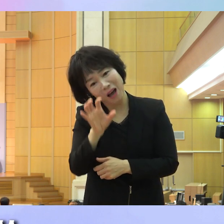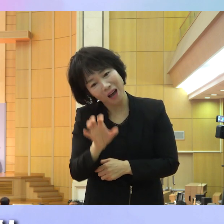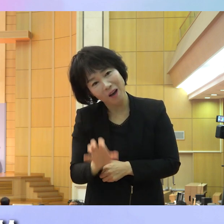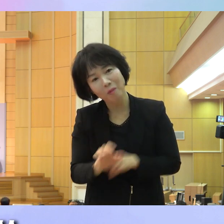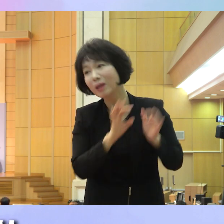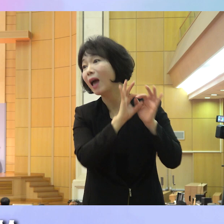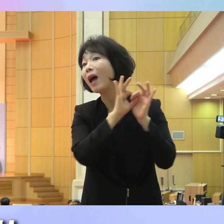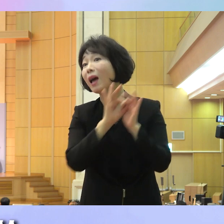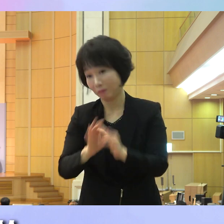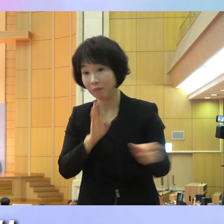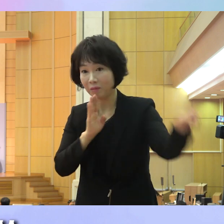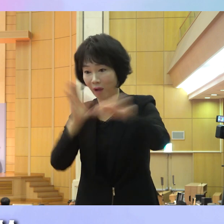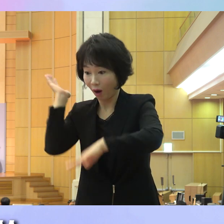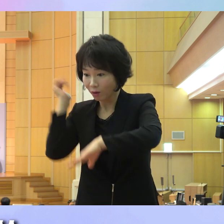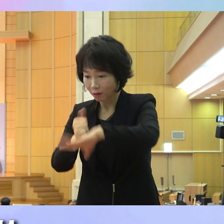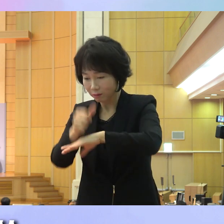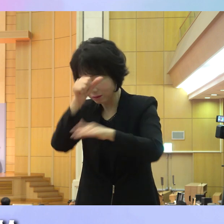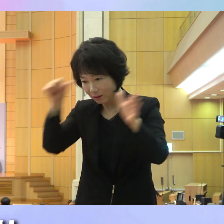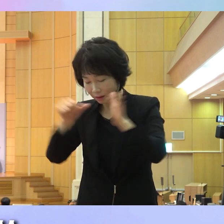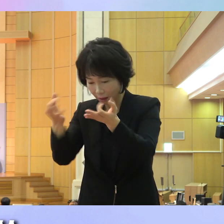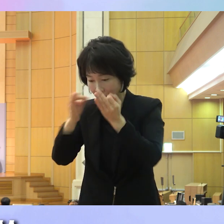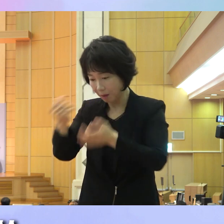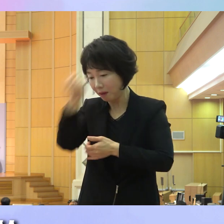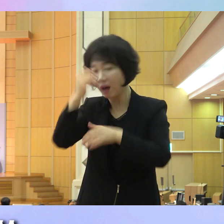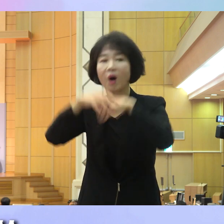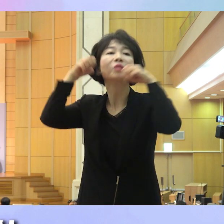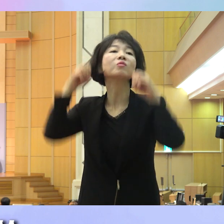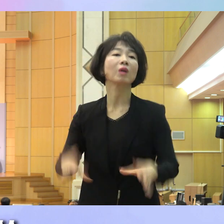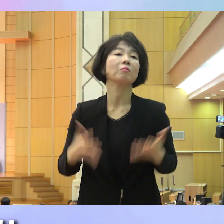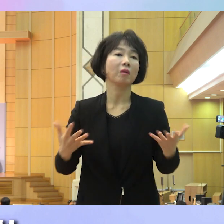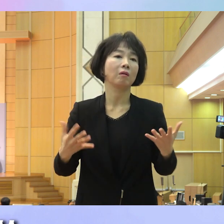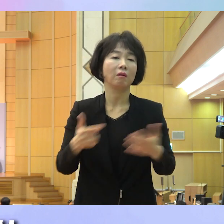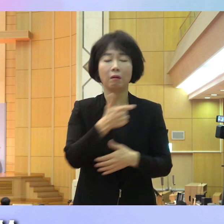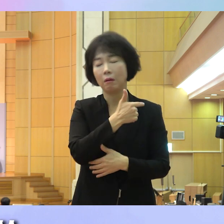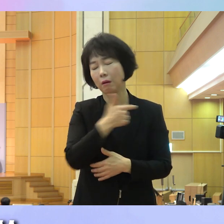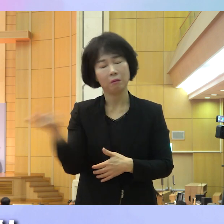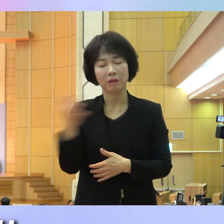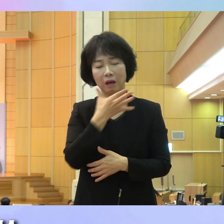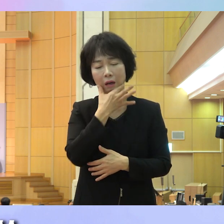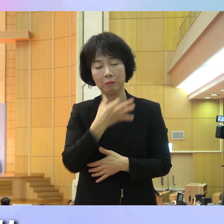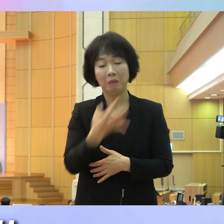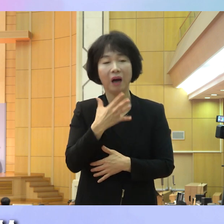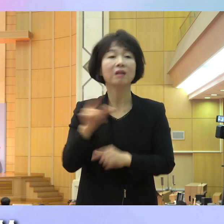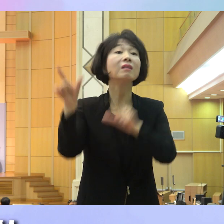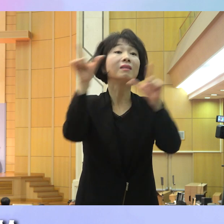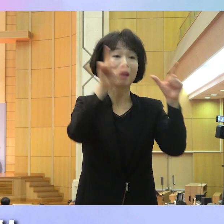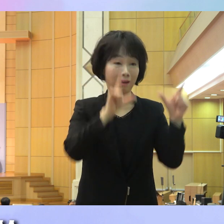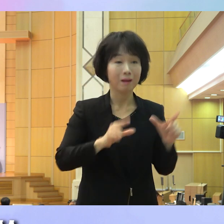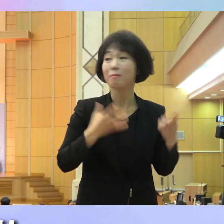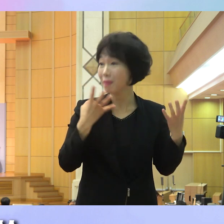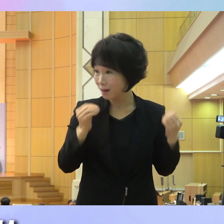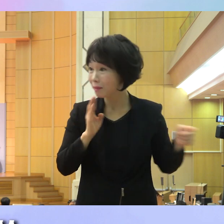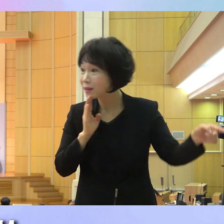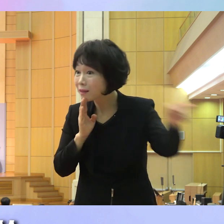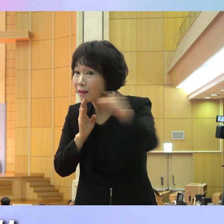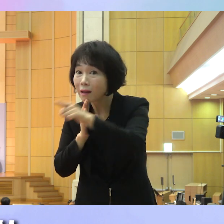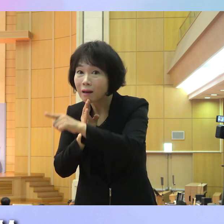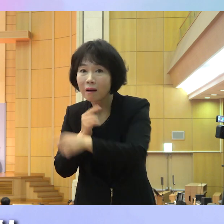걸어가다가 결과적으로 허무한 인생으로 맞춰버리는 정말 불행한 삶을 살아가지 않습니까? 이게